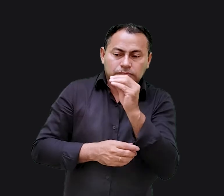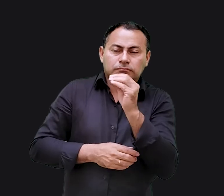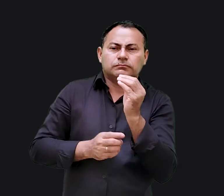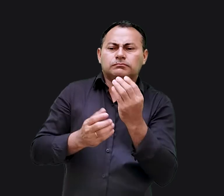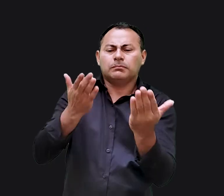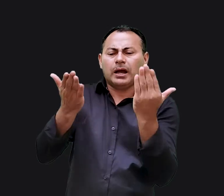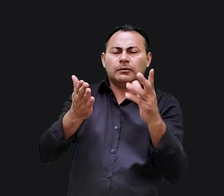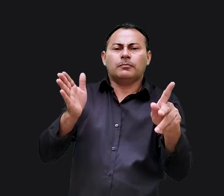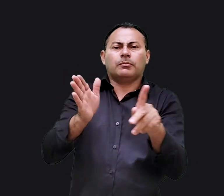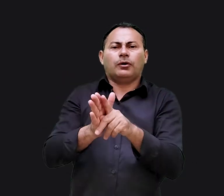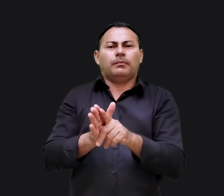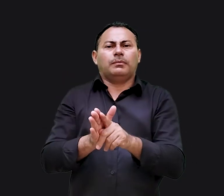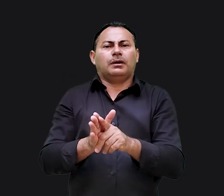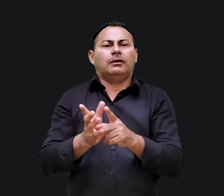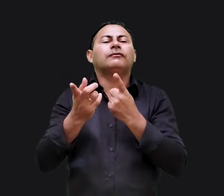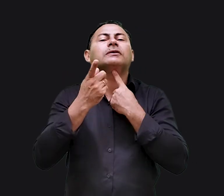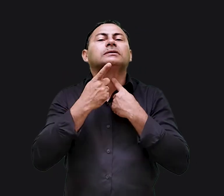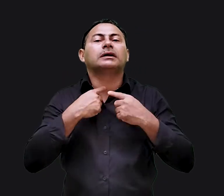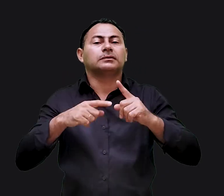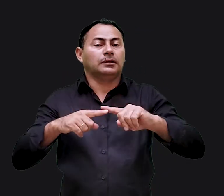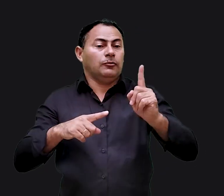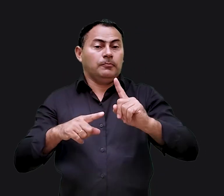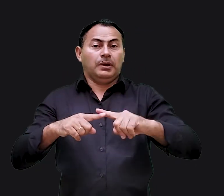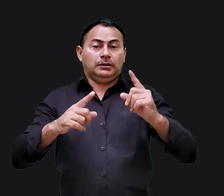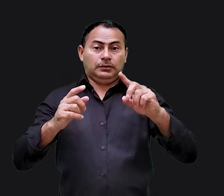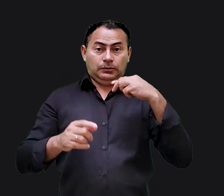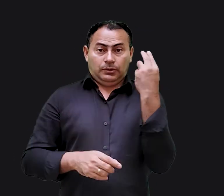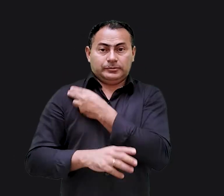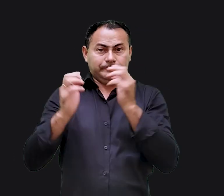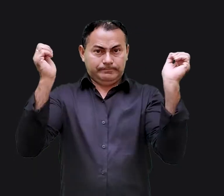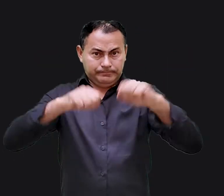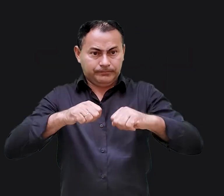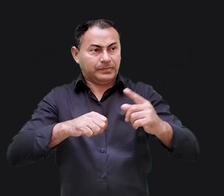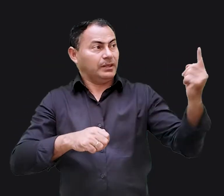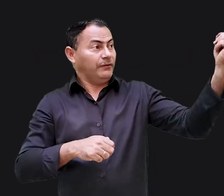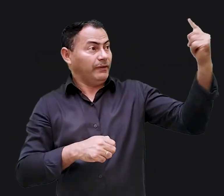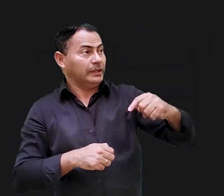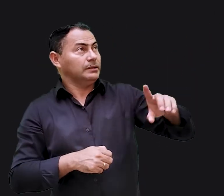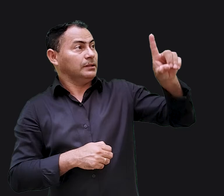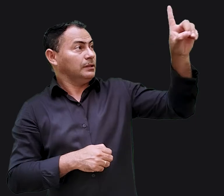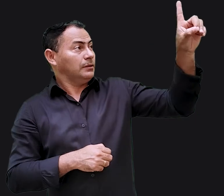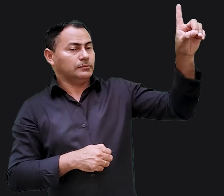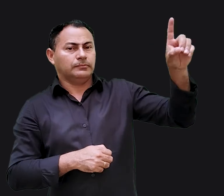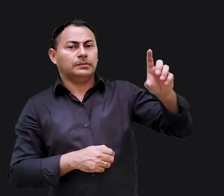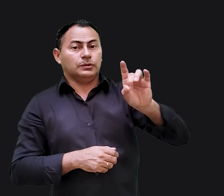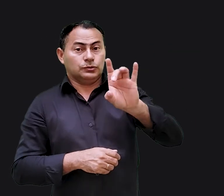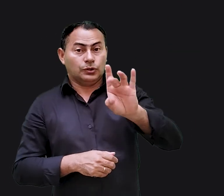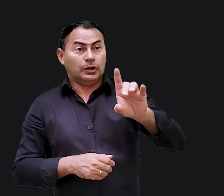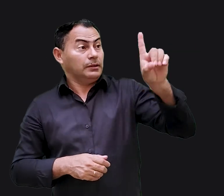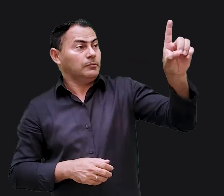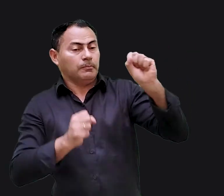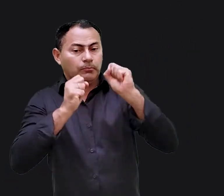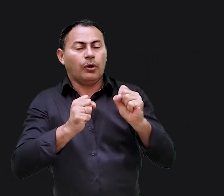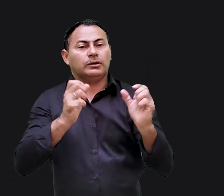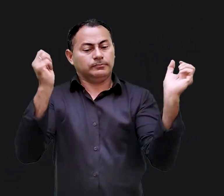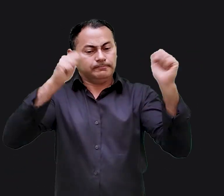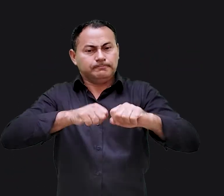base em nossos próprios méritos, mas na nossa capacidade que vem de Deus. Só Deus pode nos capacitar